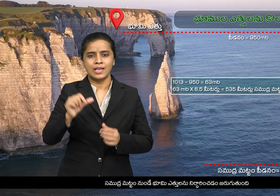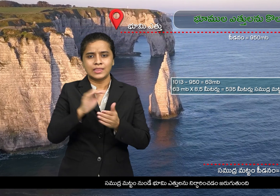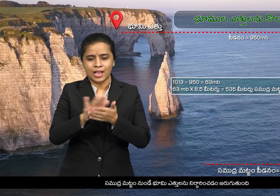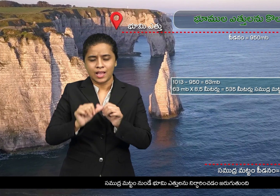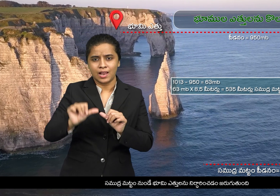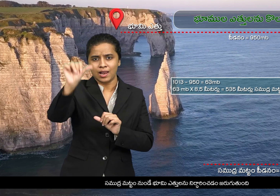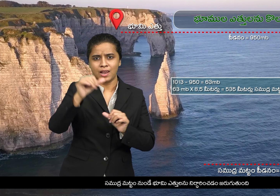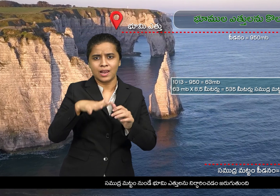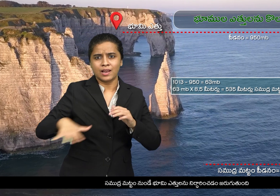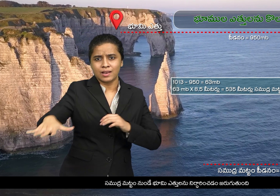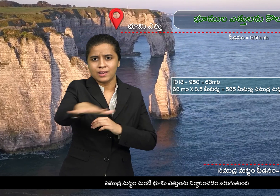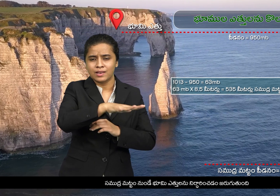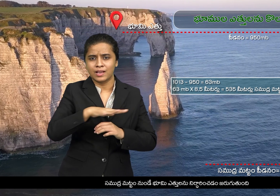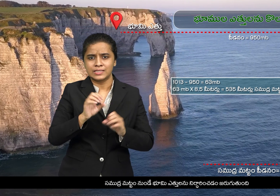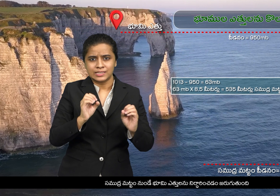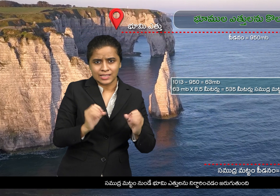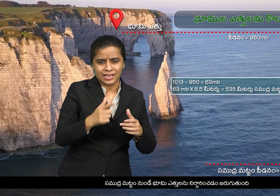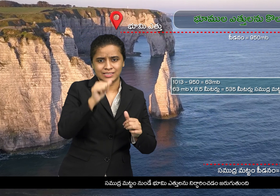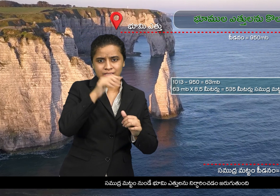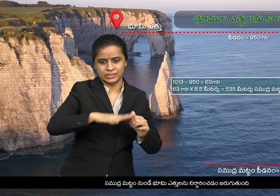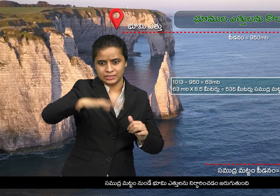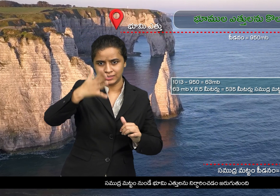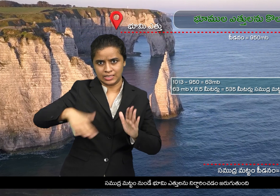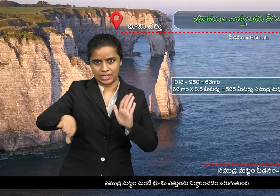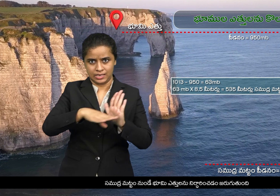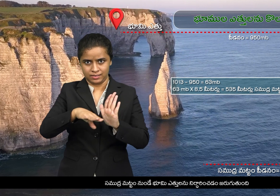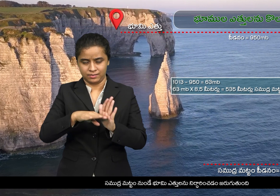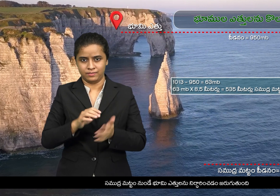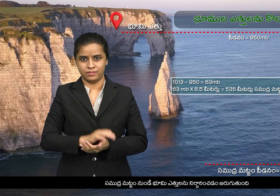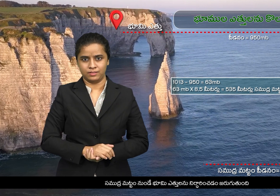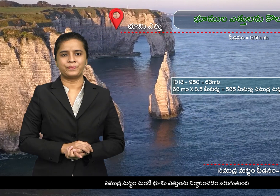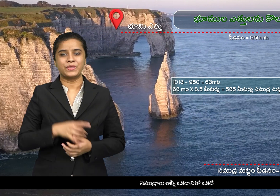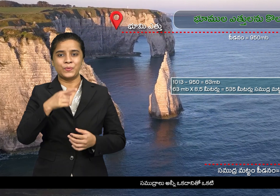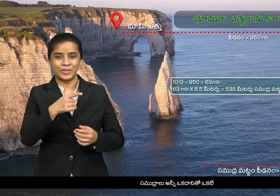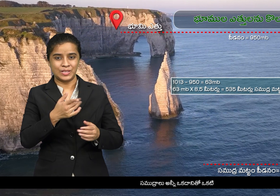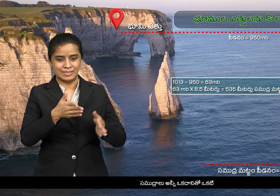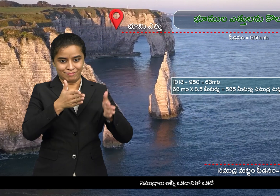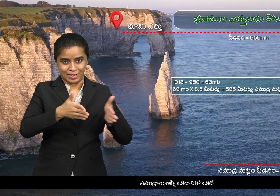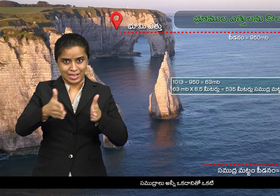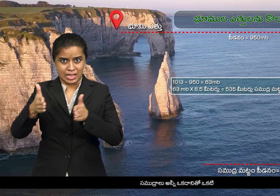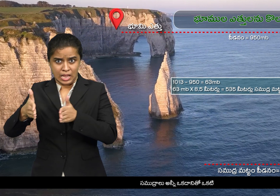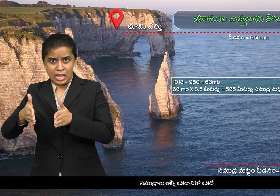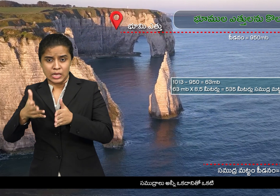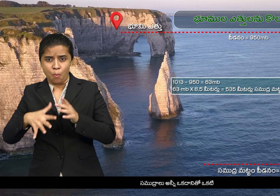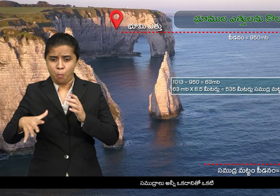సముద్ర మట్టం నుండి భూమి ఎత్తులను నిర్ధారించడం జరుగుతుంది. సముద్రాలు అన్నీ ఒకదానితో